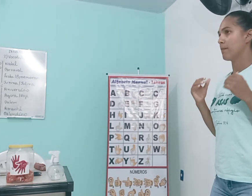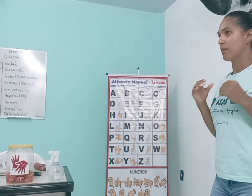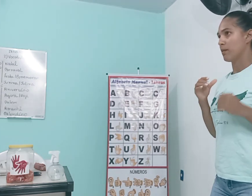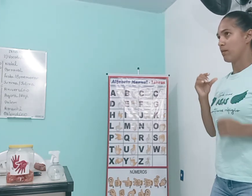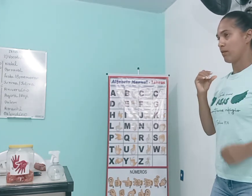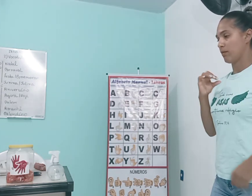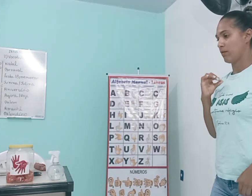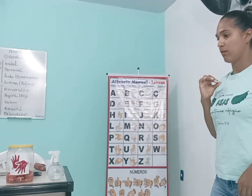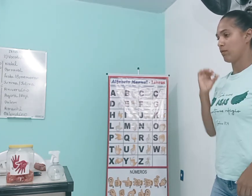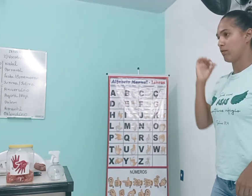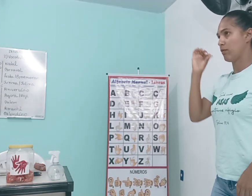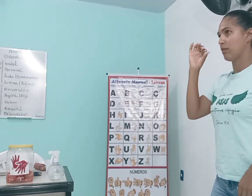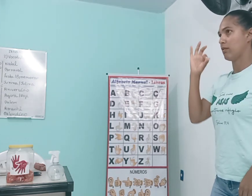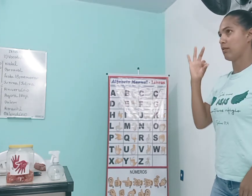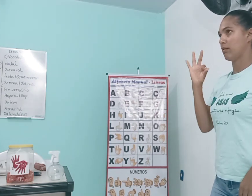futuro. Olha para ela.